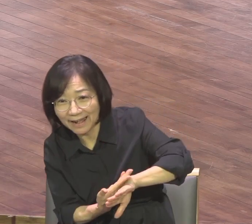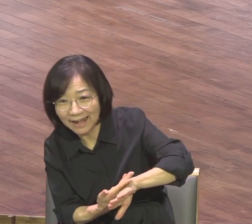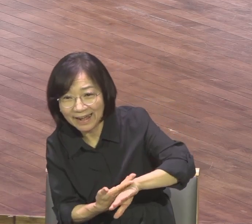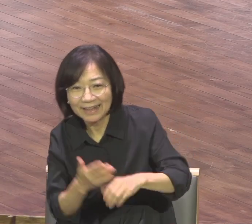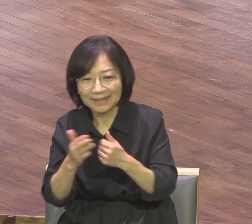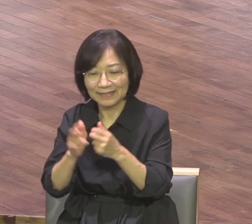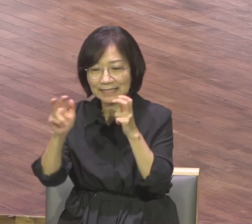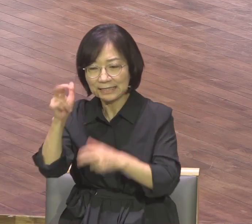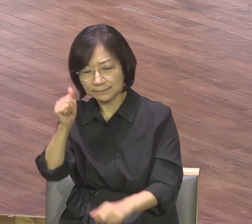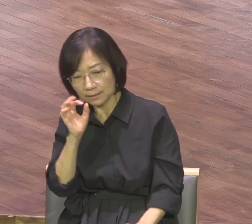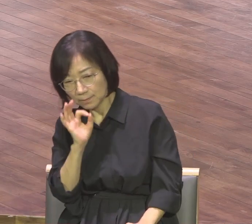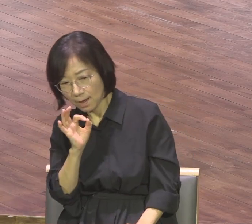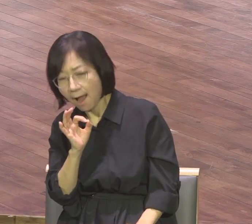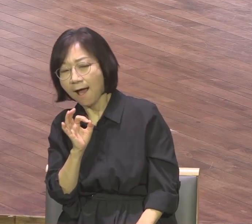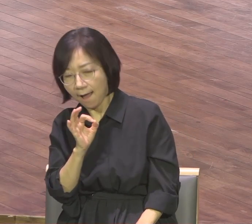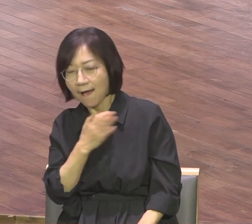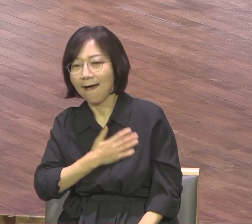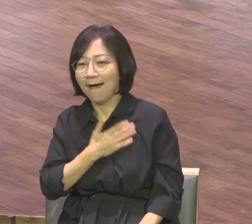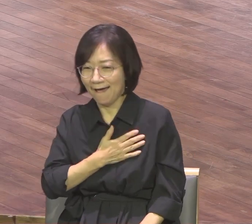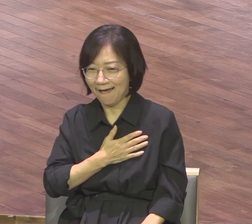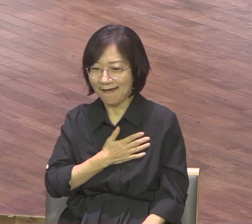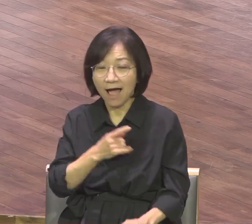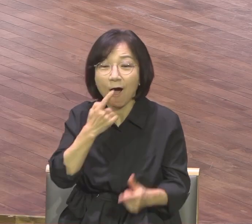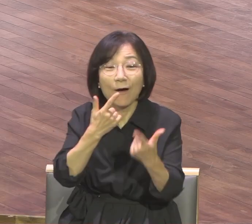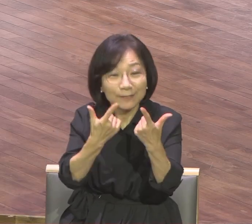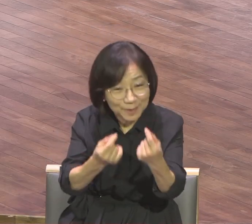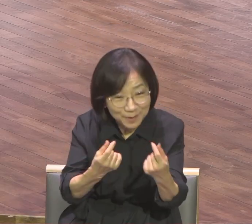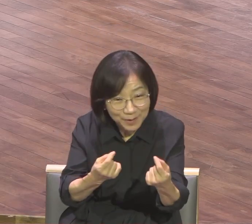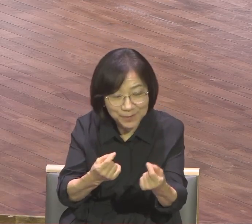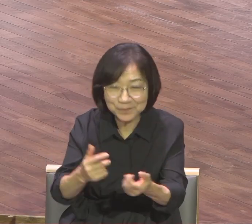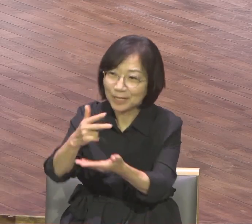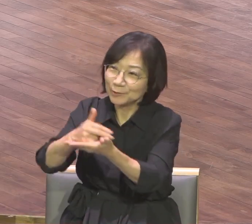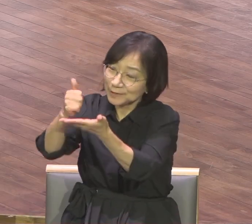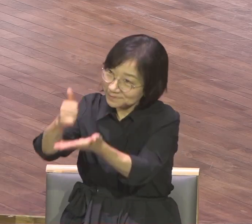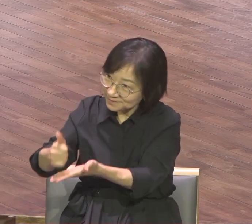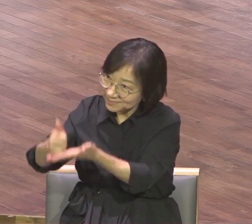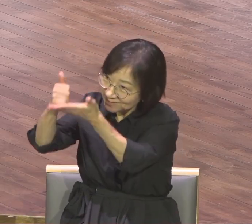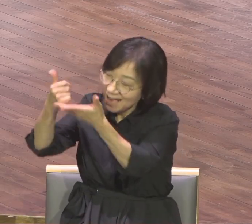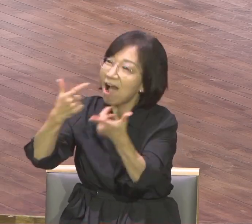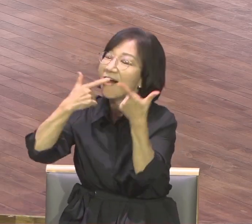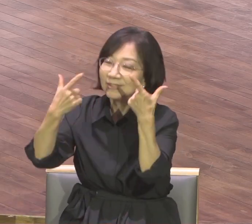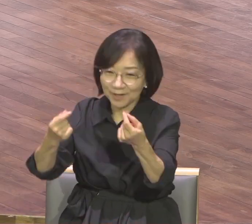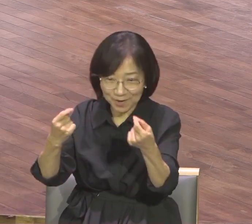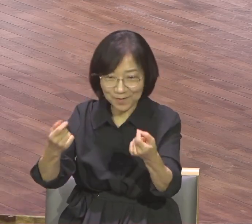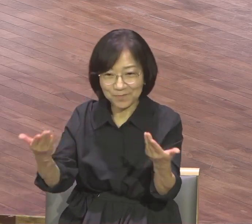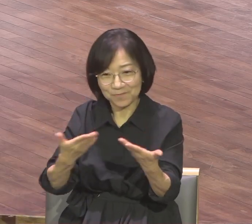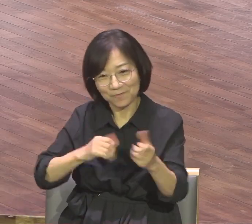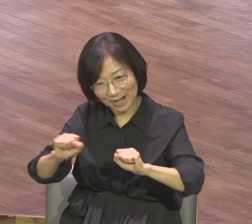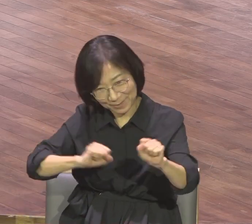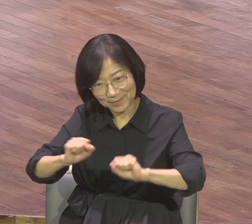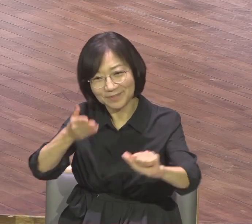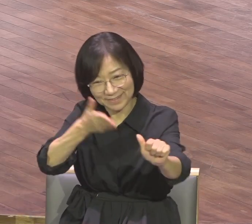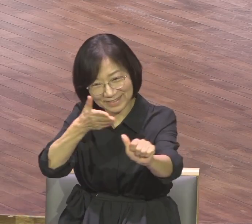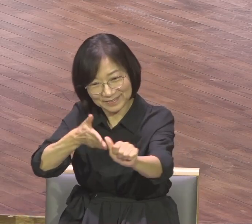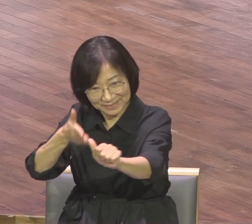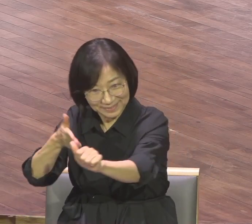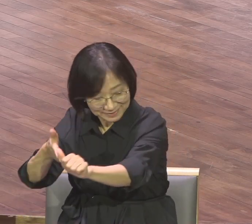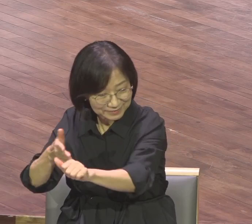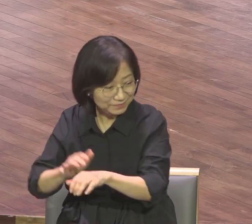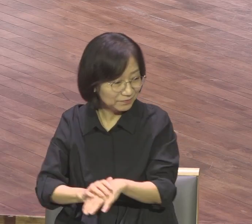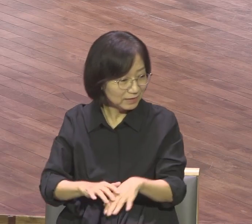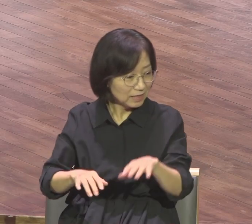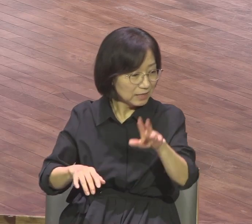주를 섬기듯이 사역해라. 자, 18절을 봅니다. 오매 그들에게